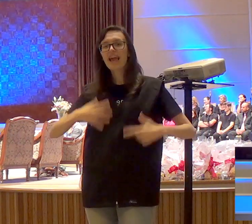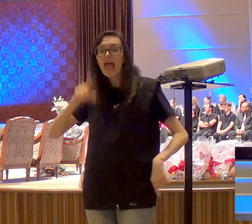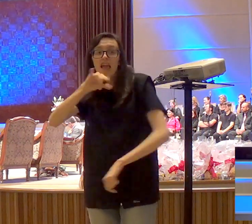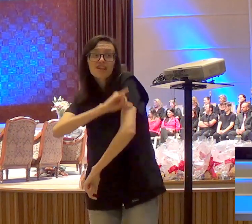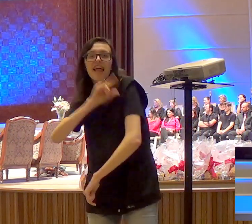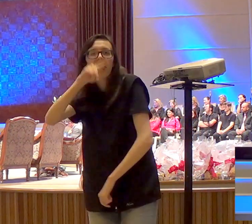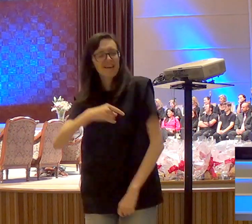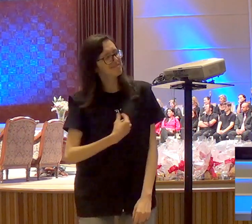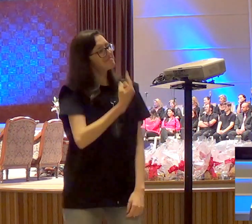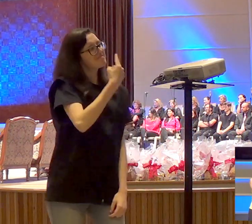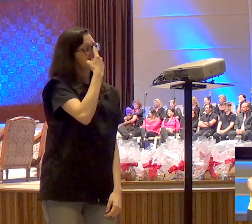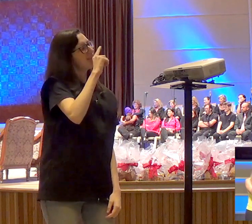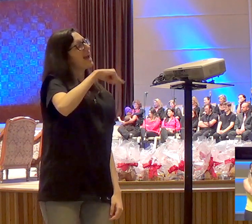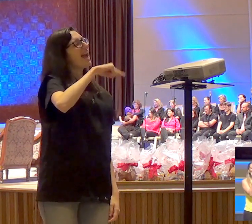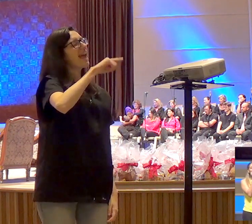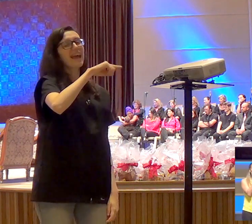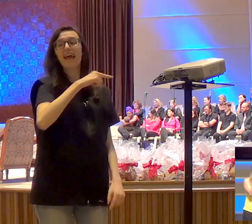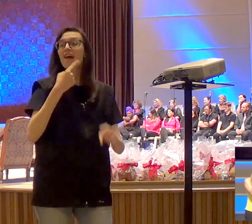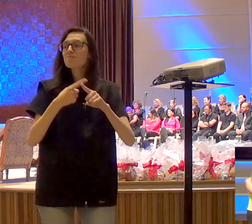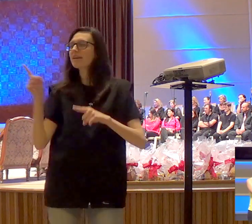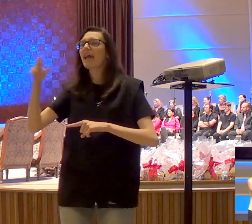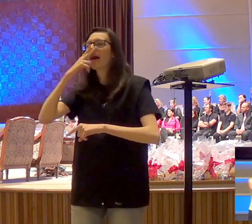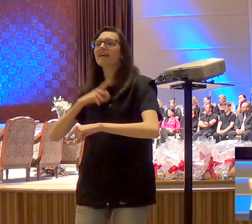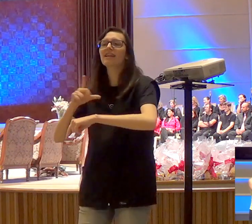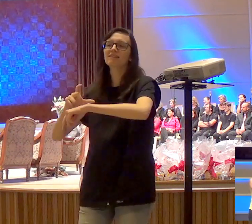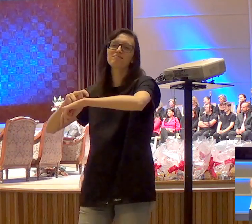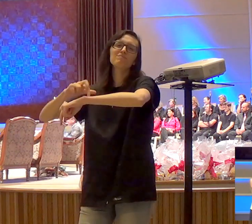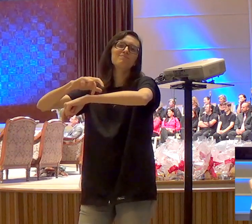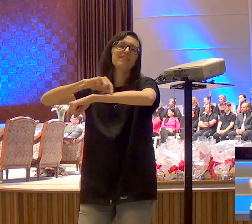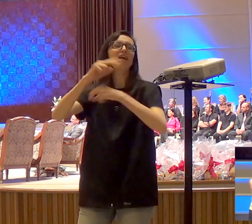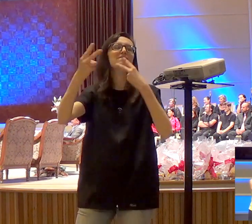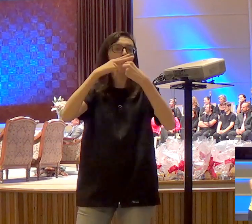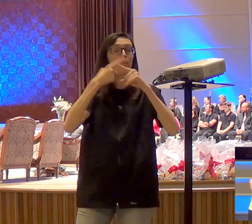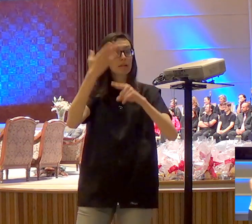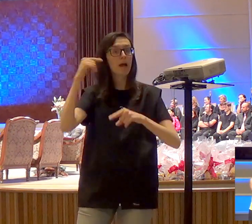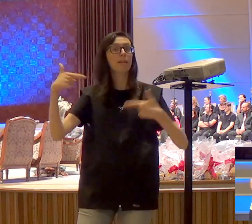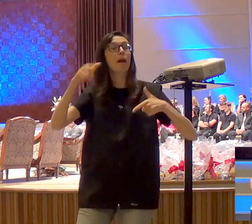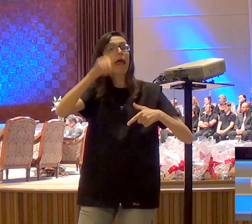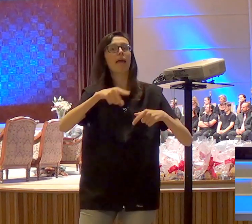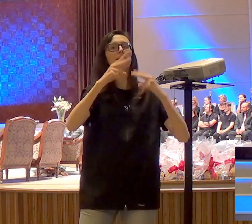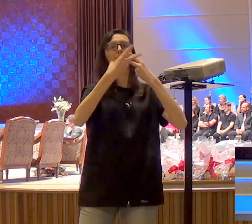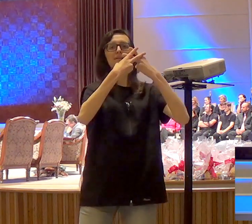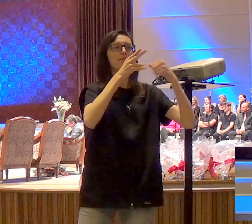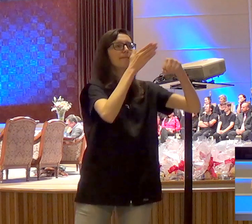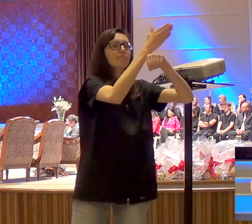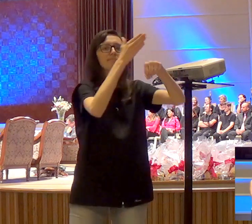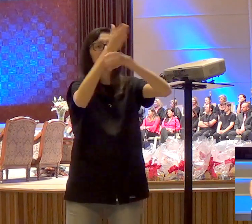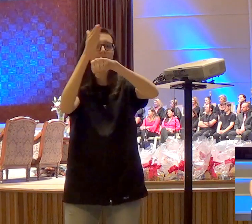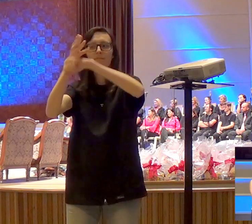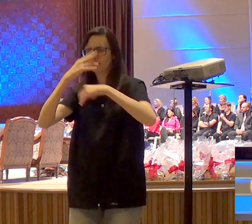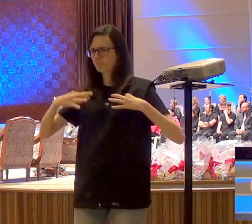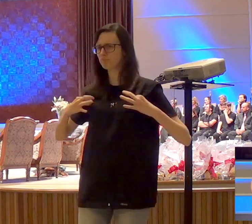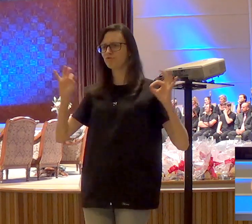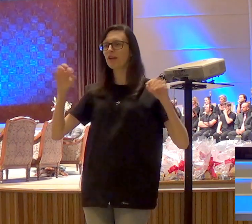dressed appropriately. Ela é a miss da prisão, então ela quis se vestir apropriadamente. So now that